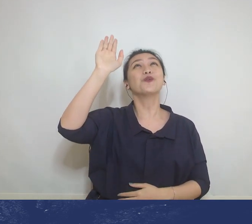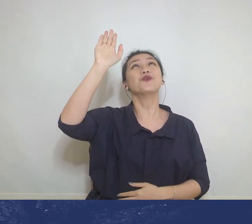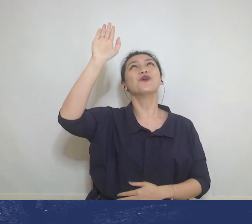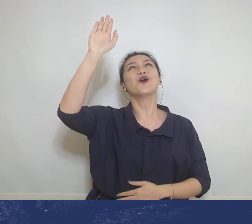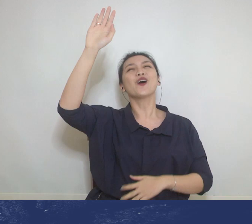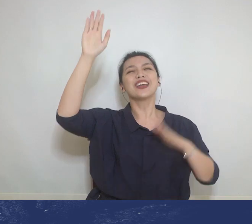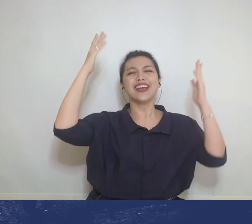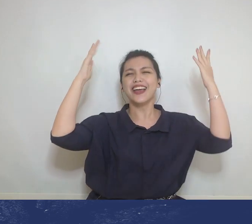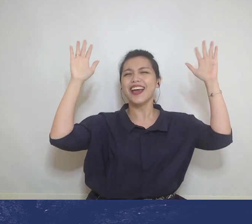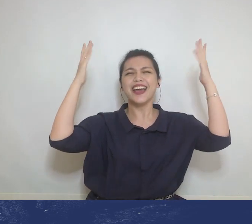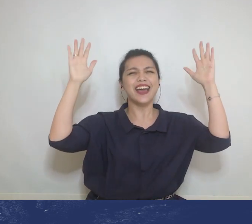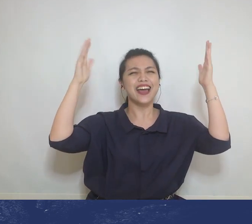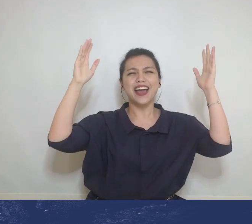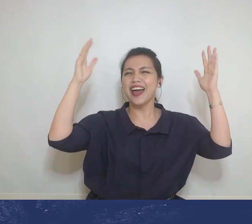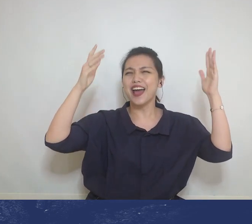Ajarku berdiam dekat di hatimu.